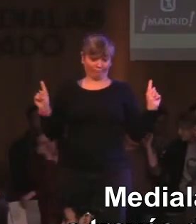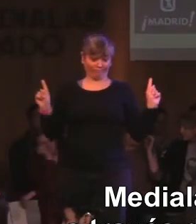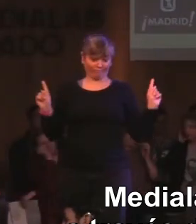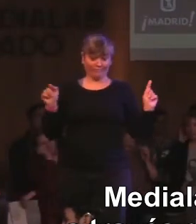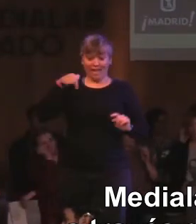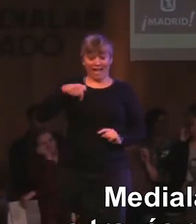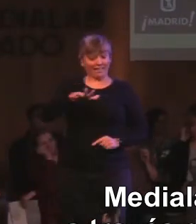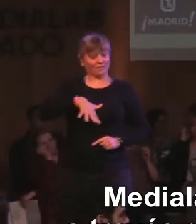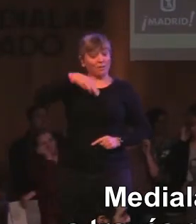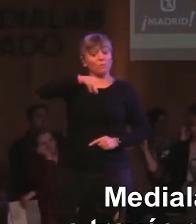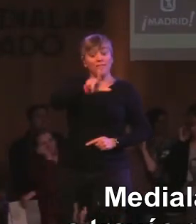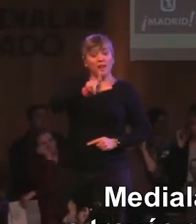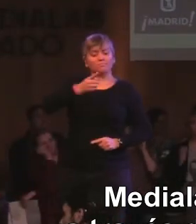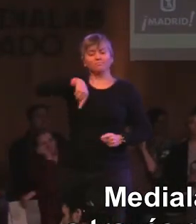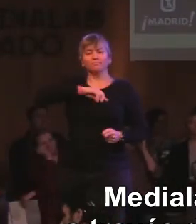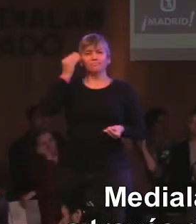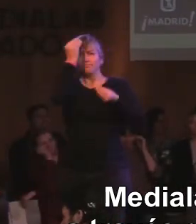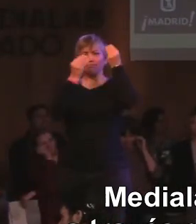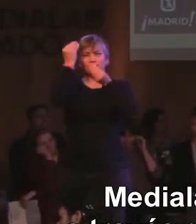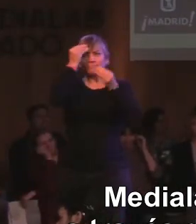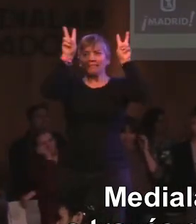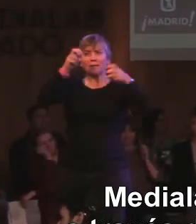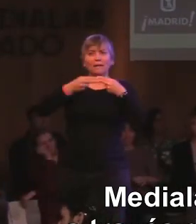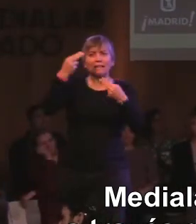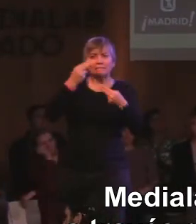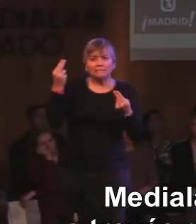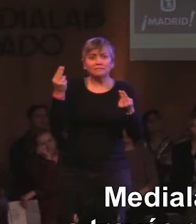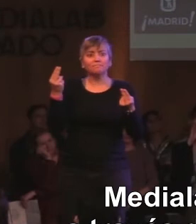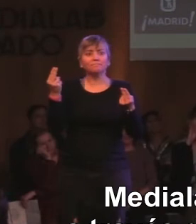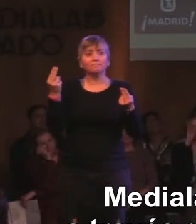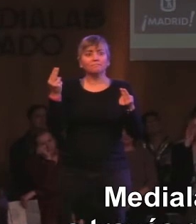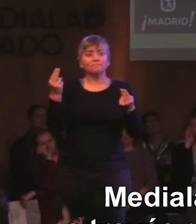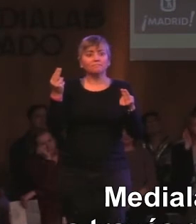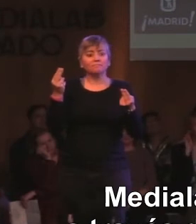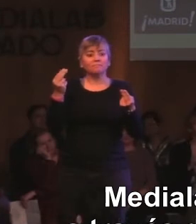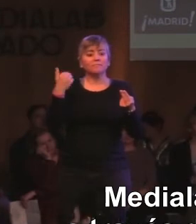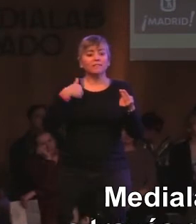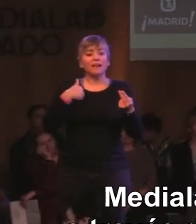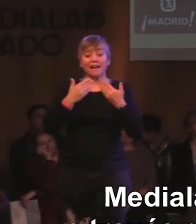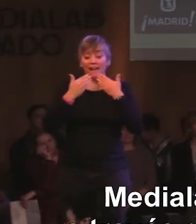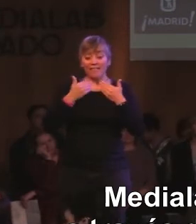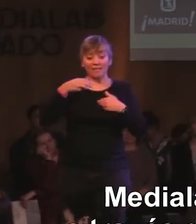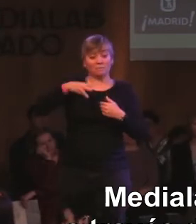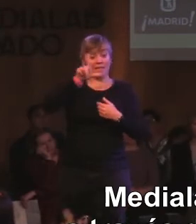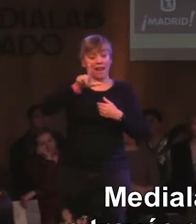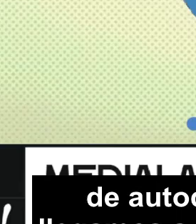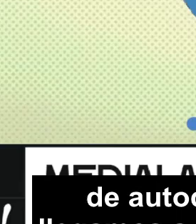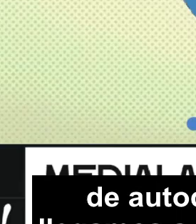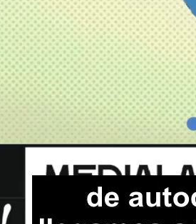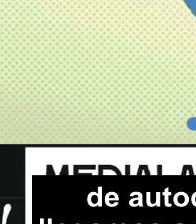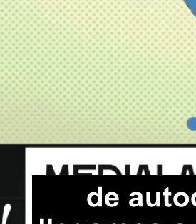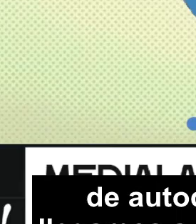Medial Prado pensó en el taxi y a través del proceso del Medial App Style